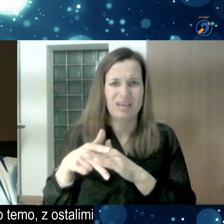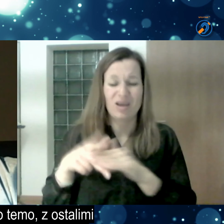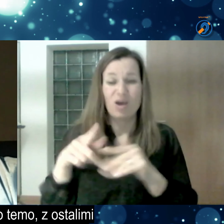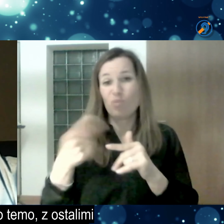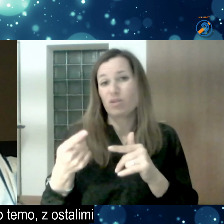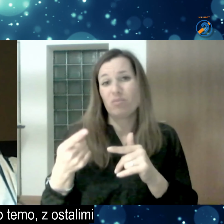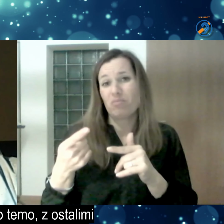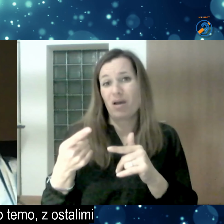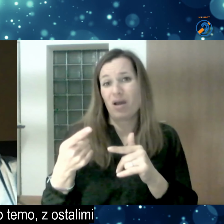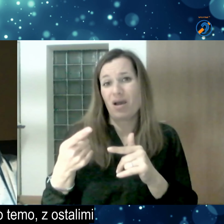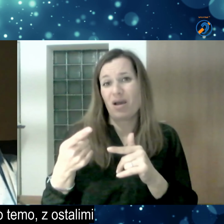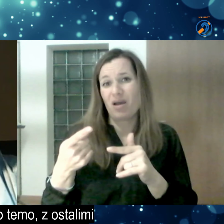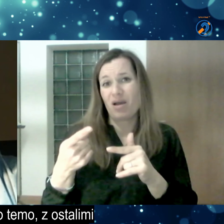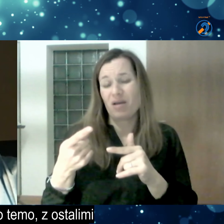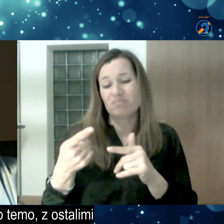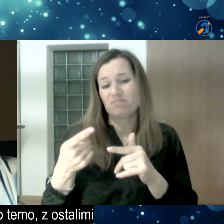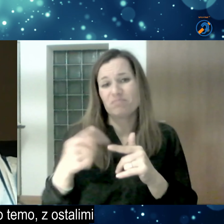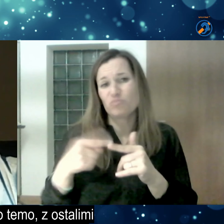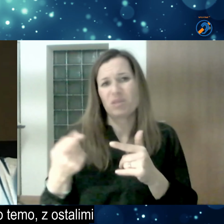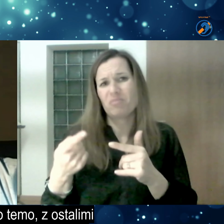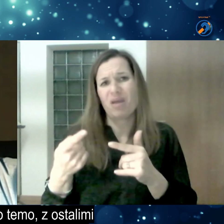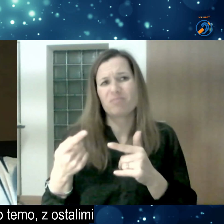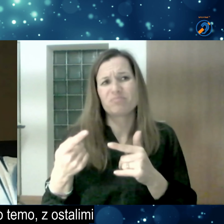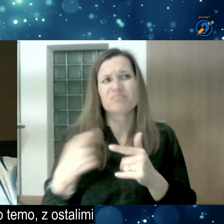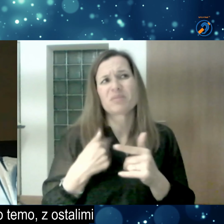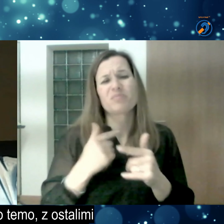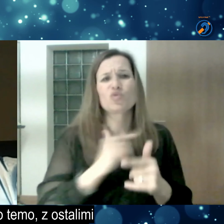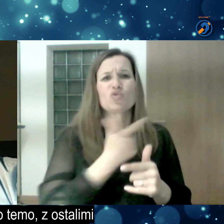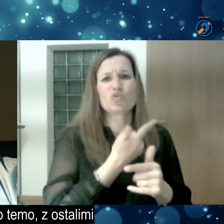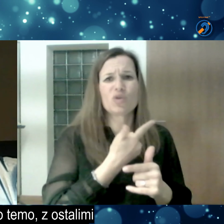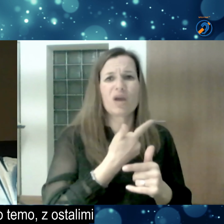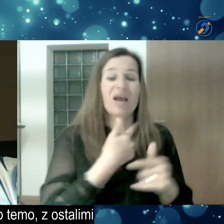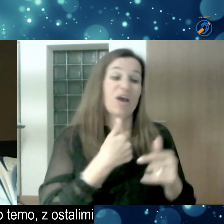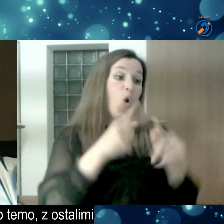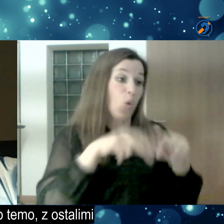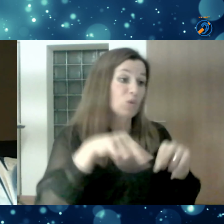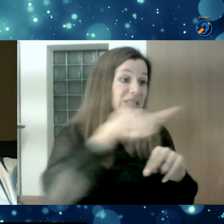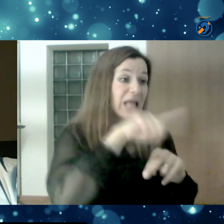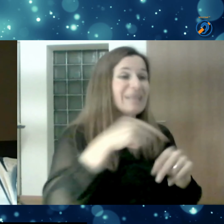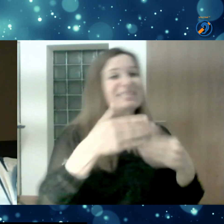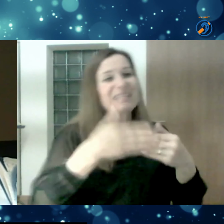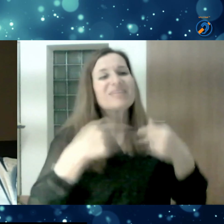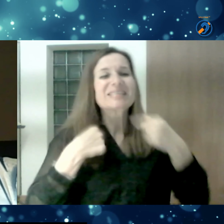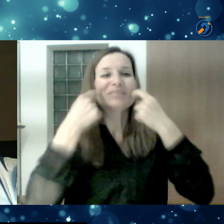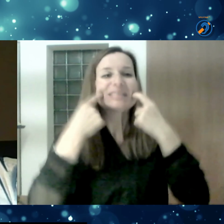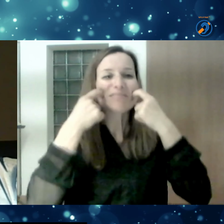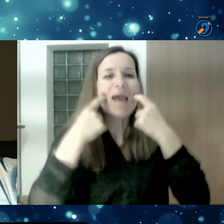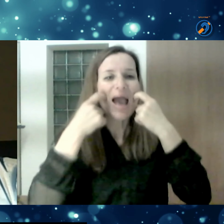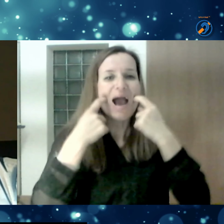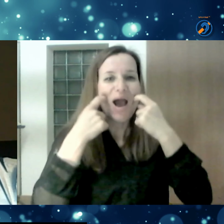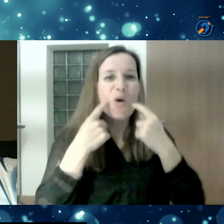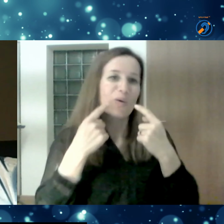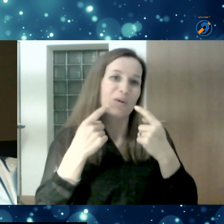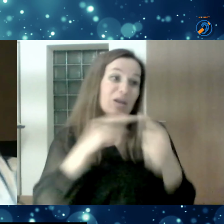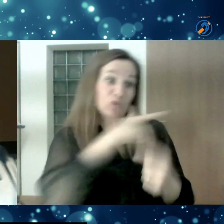preprosto vžgal drugo temo, z ostalimi vred sem se smejal samo zato, ker so se smejali tudi